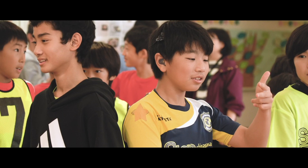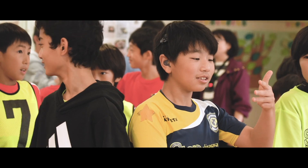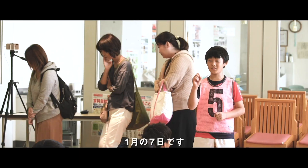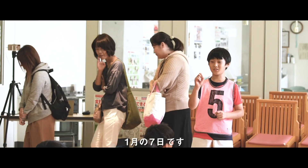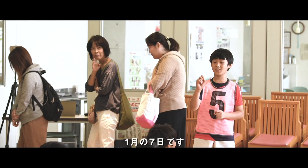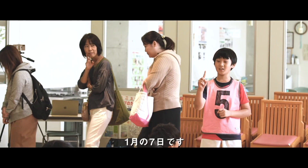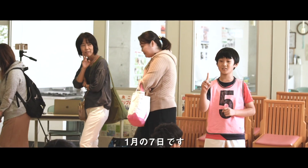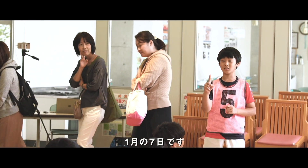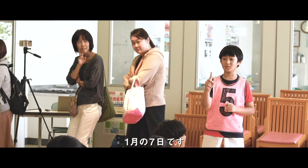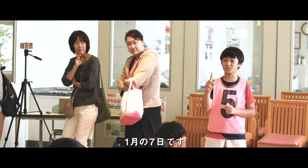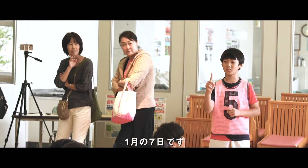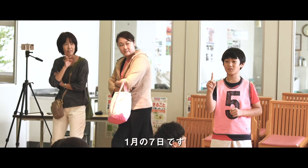4月の